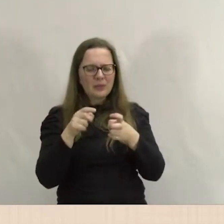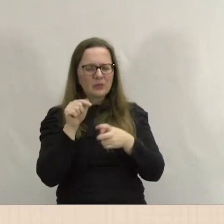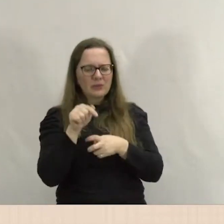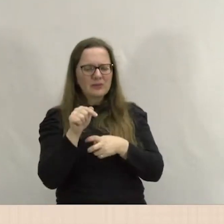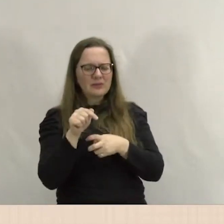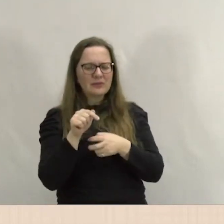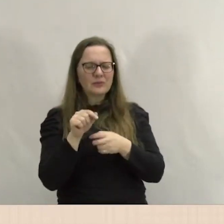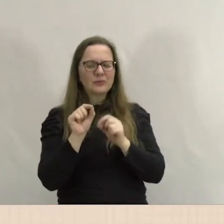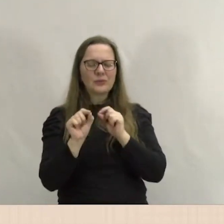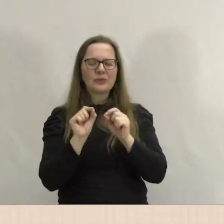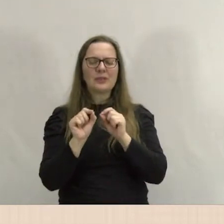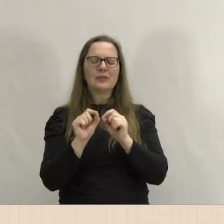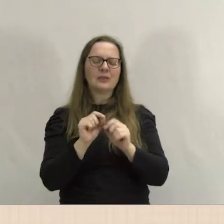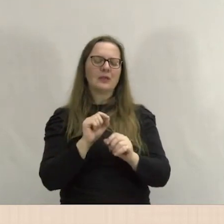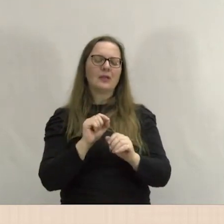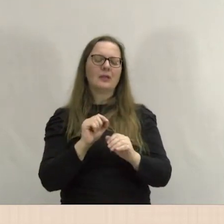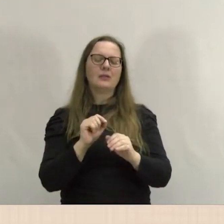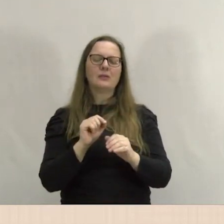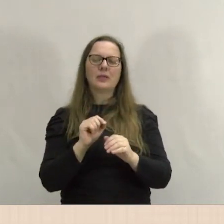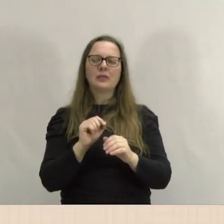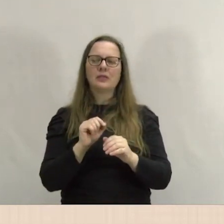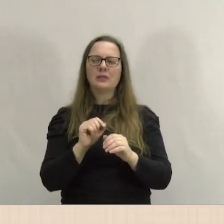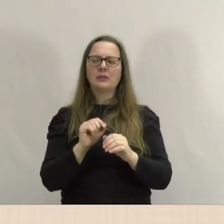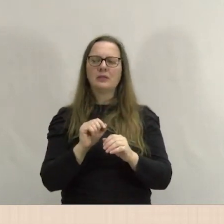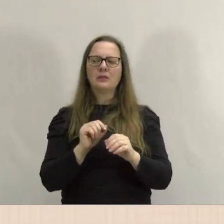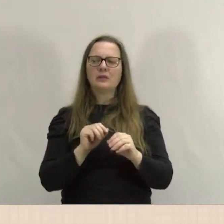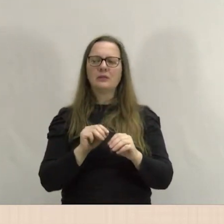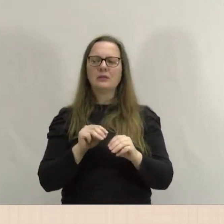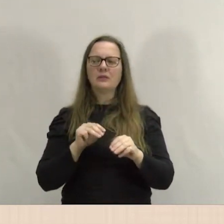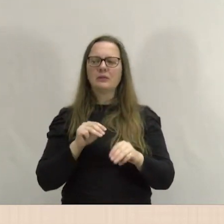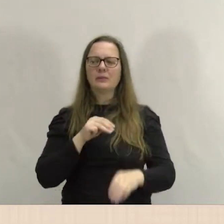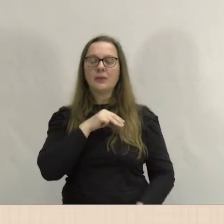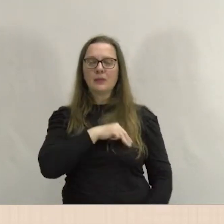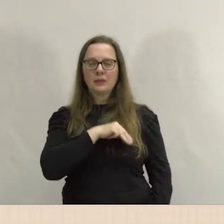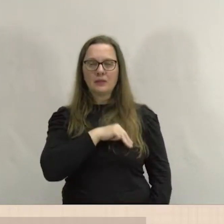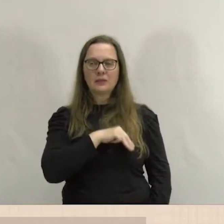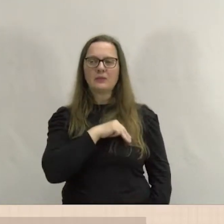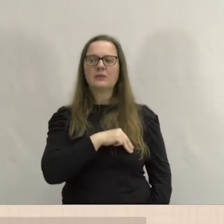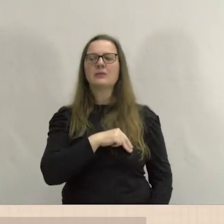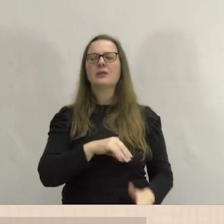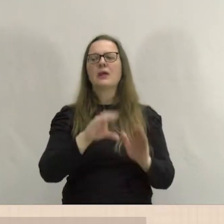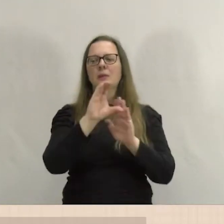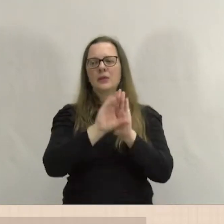Mateus 23, 2, dá uma olhada. Mateus 23, 2.